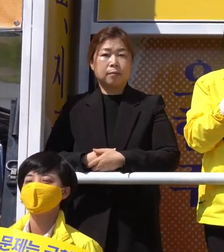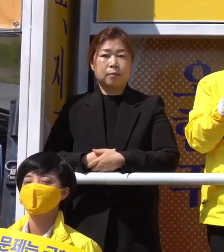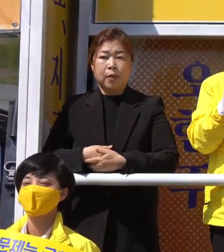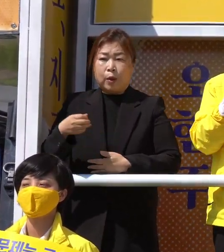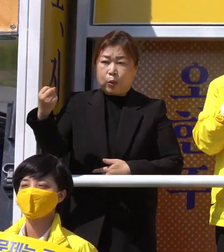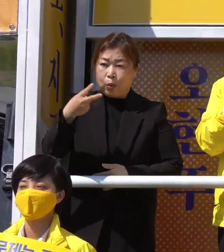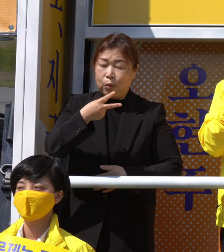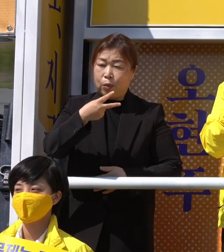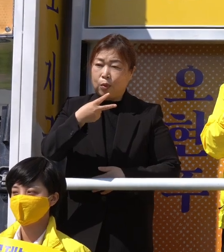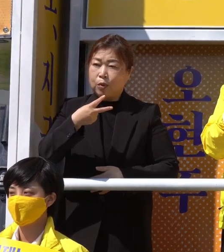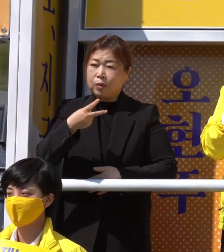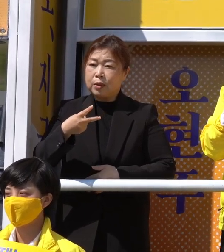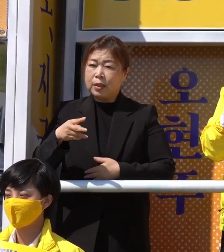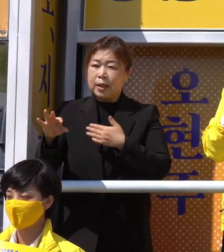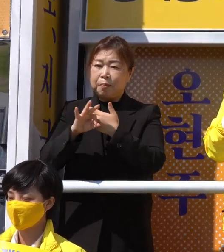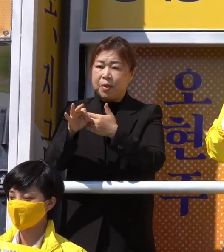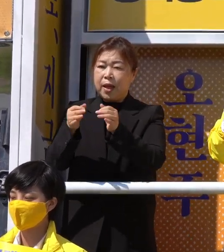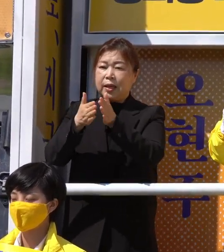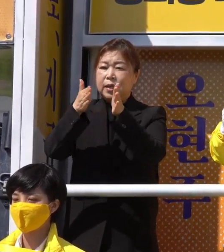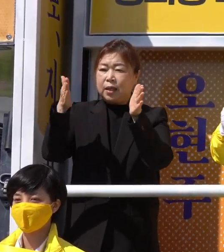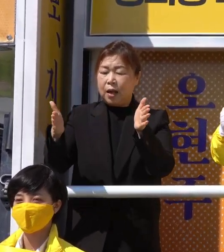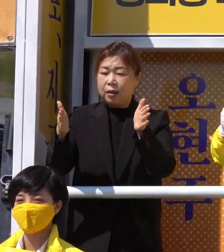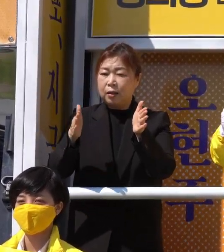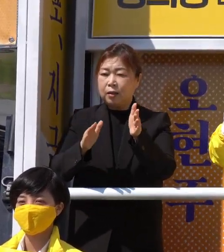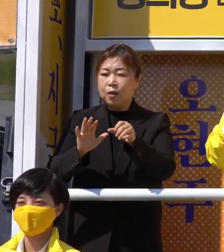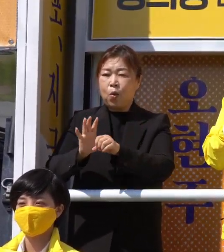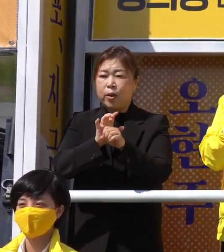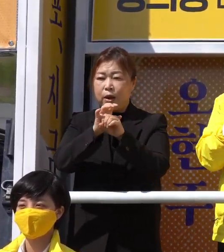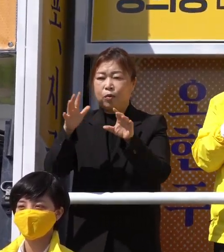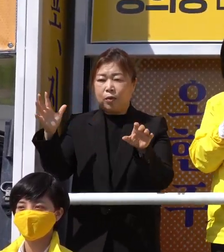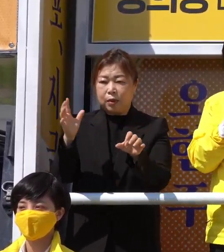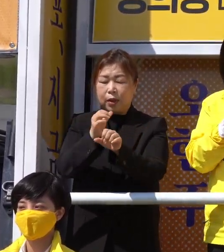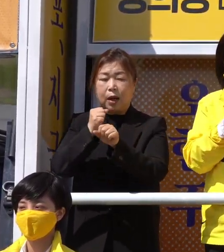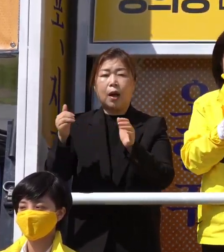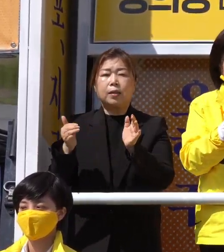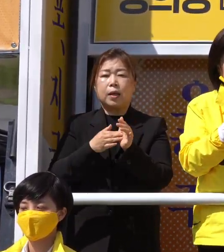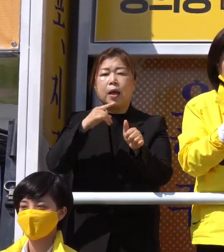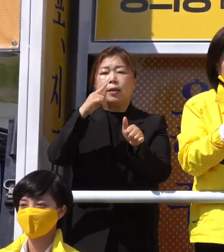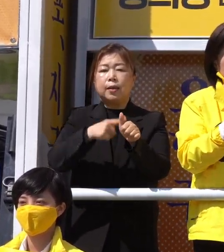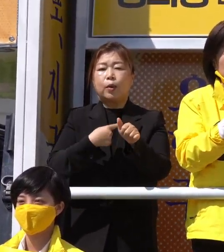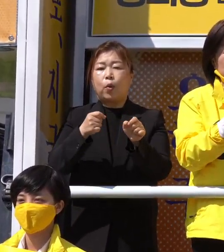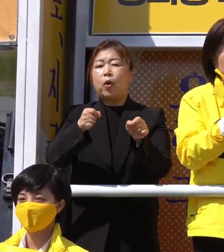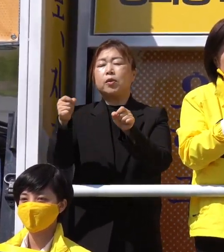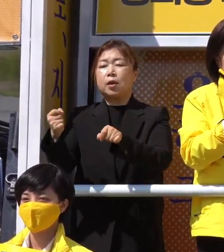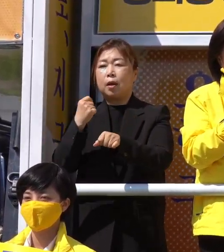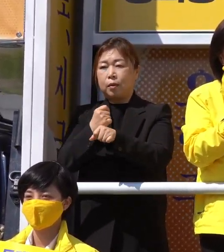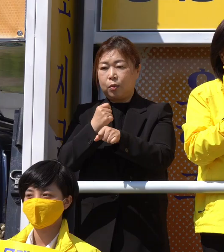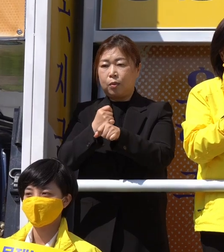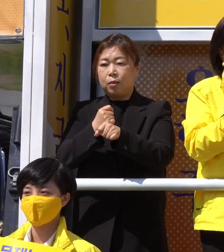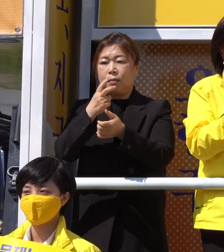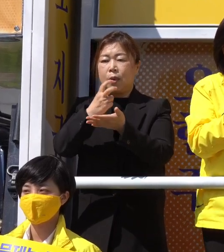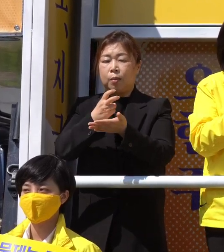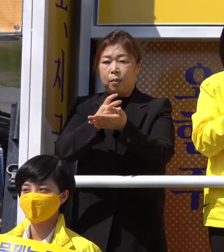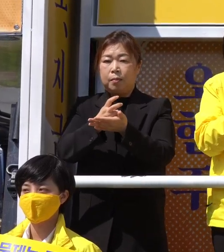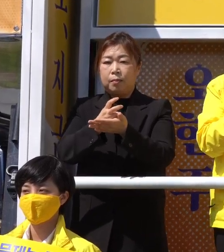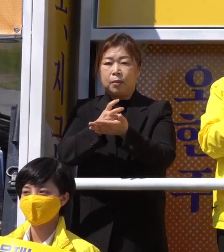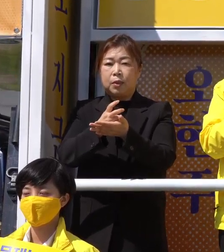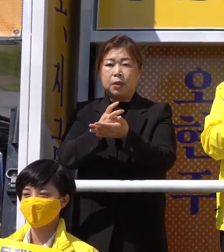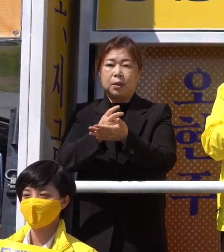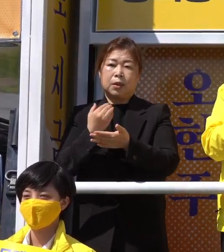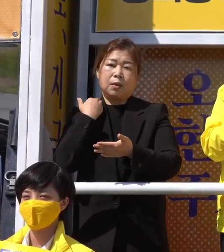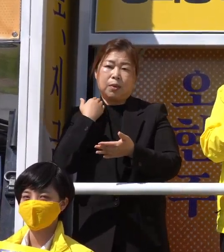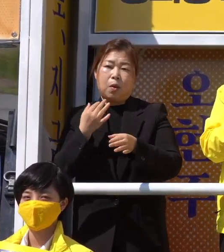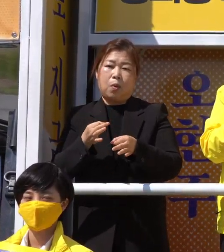또 임대기간 코로나19 마무리될 때까지 자동 연장되도록 해야 됩니다. 집세 못